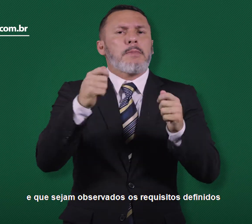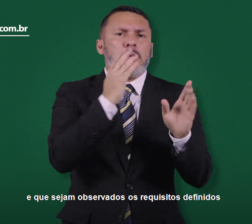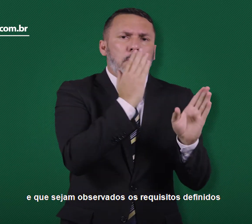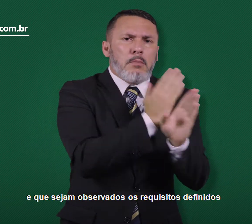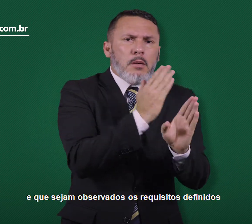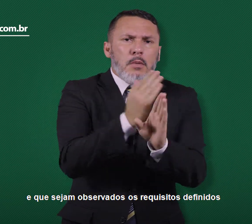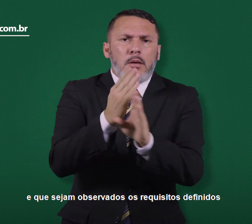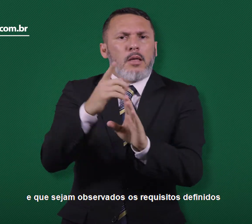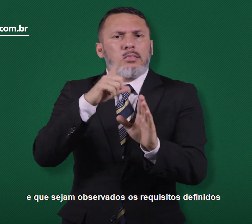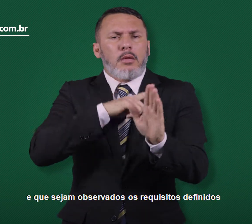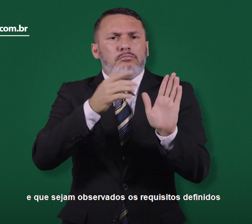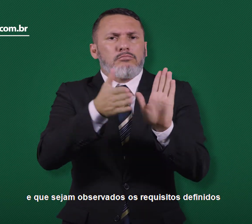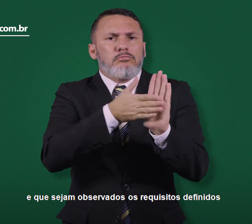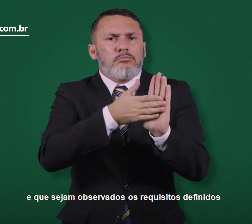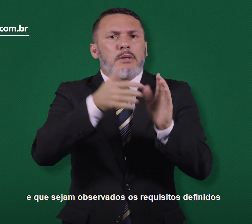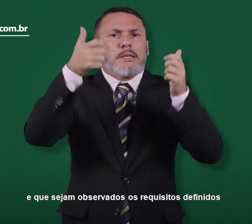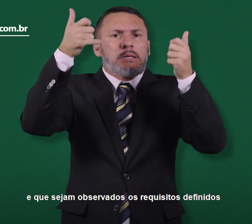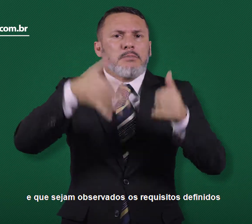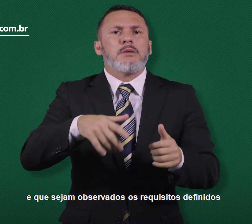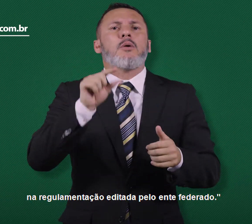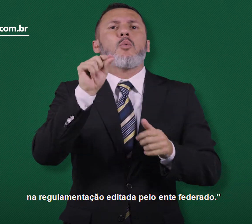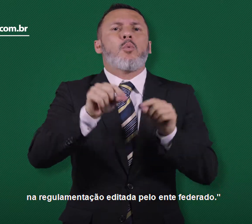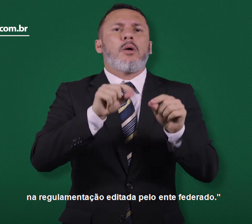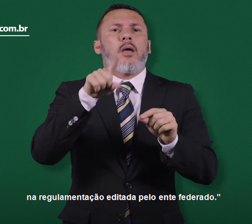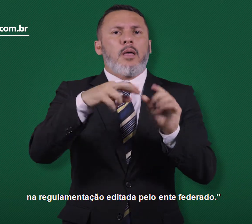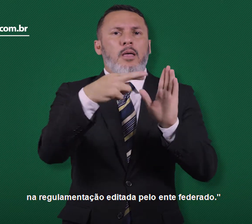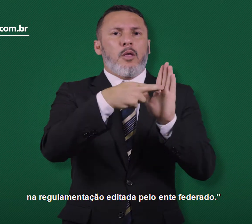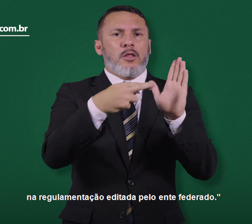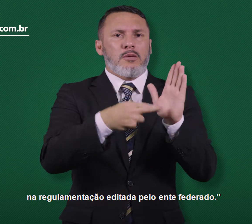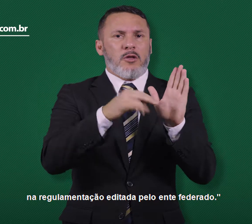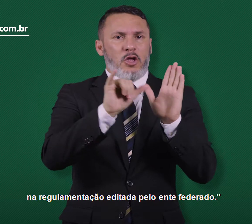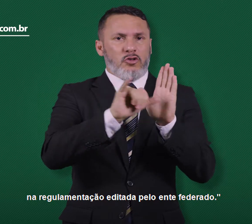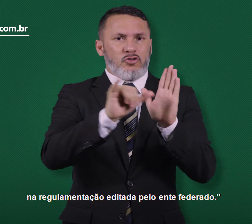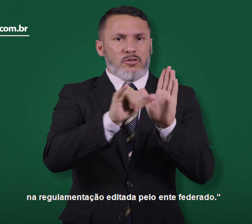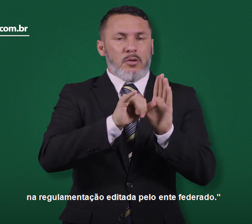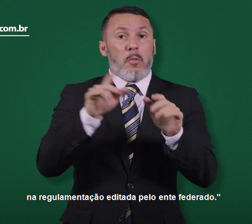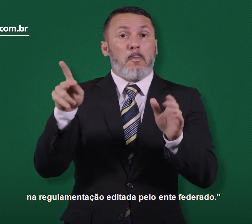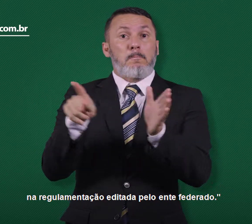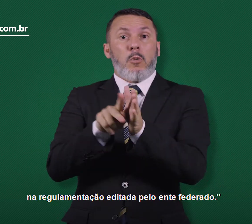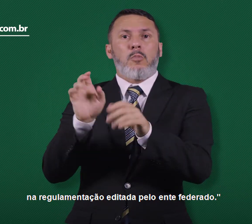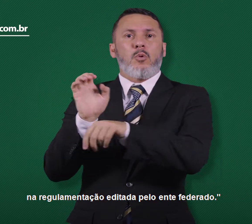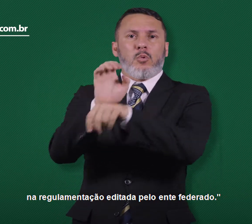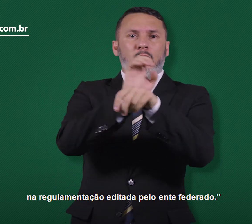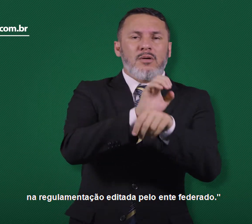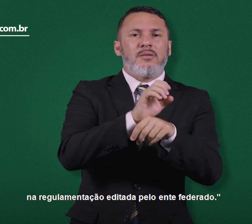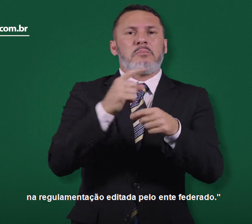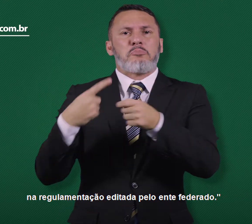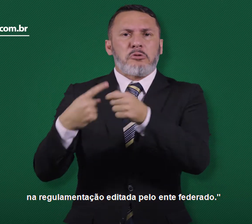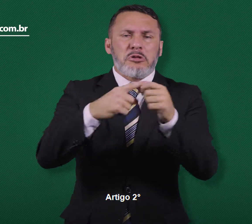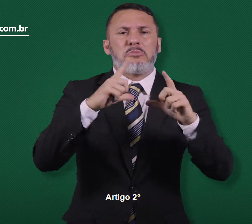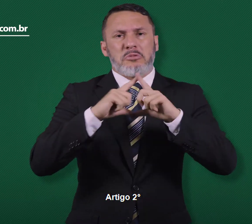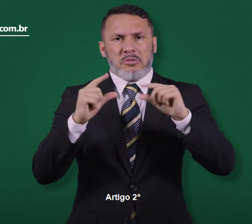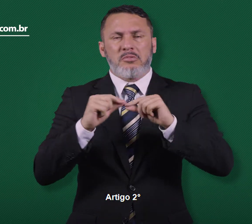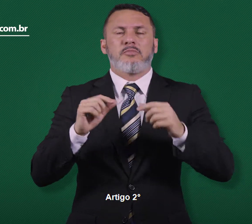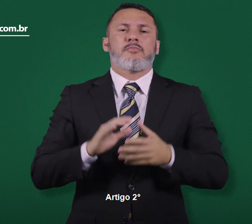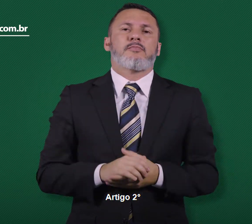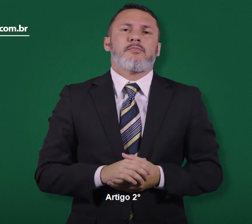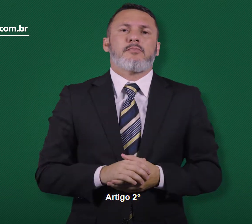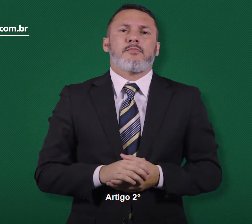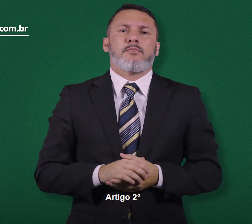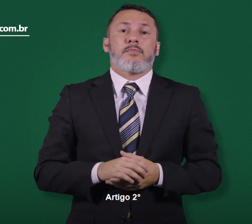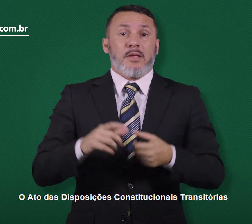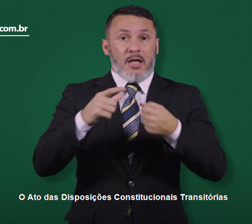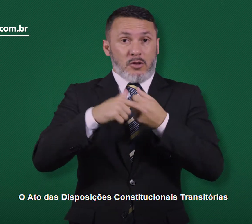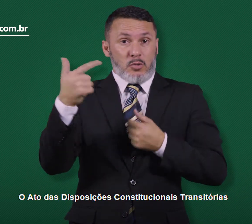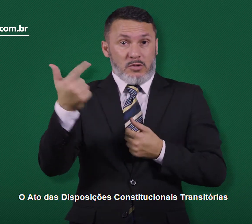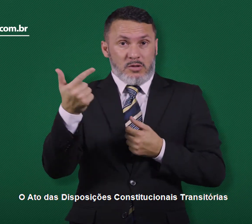sejam observados os requisitos definidos na regulamentação editada pelo ente federado. Artigo